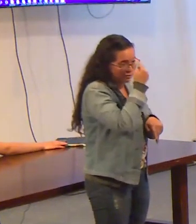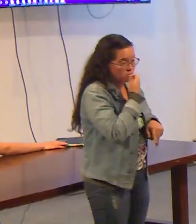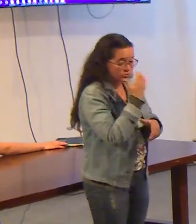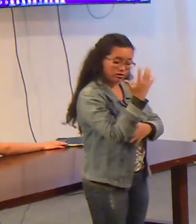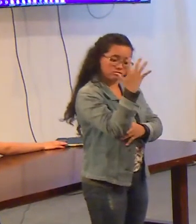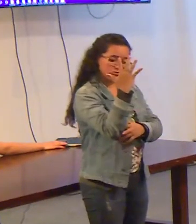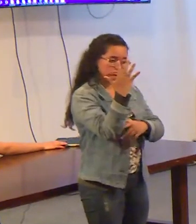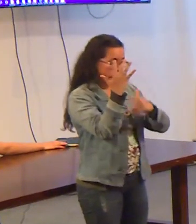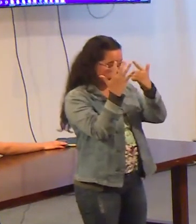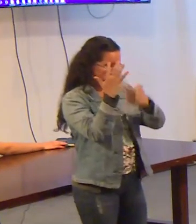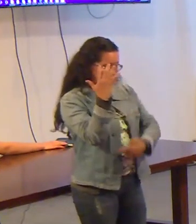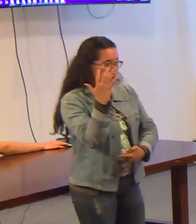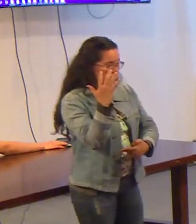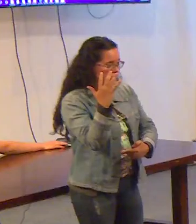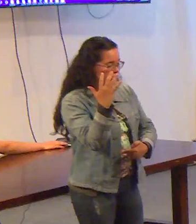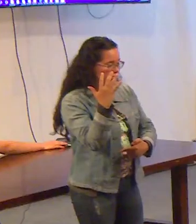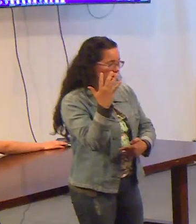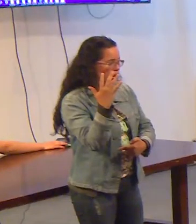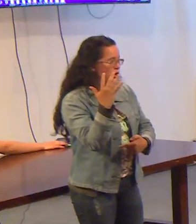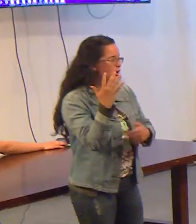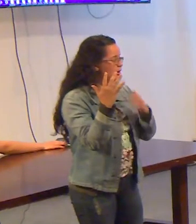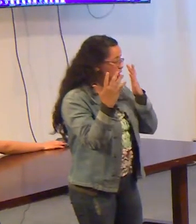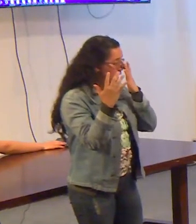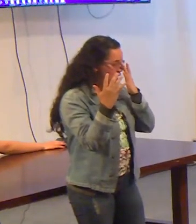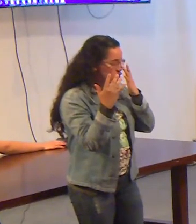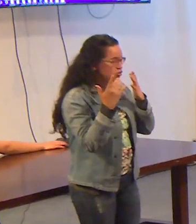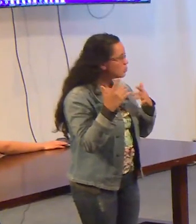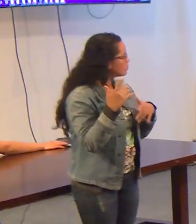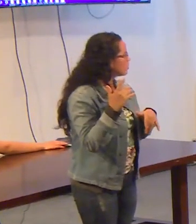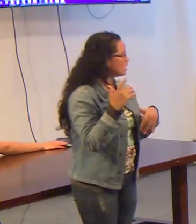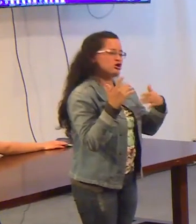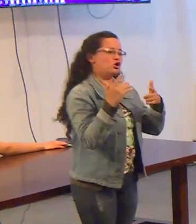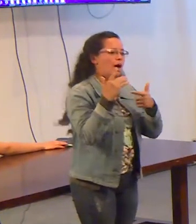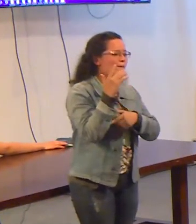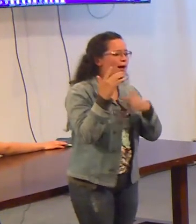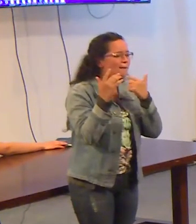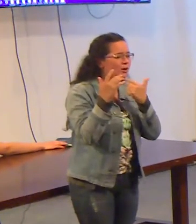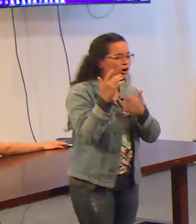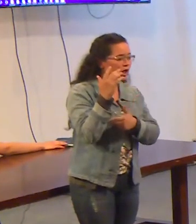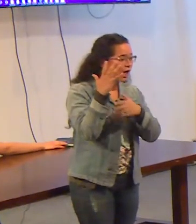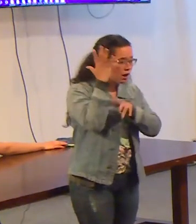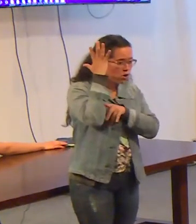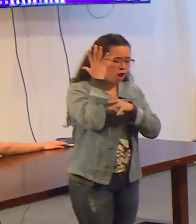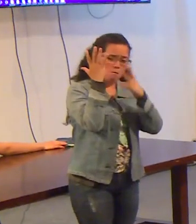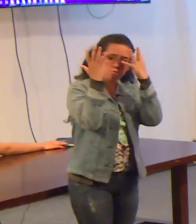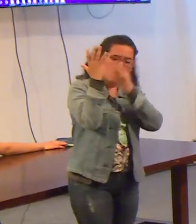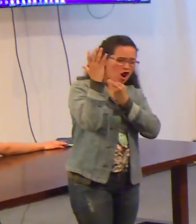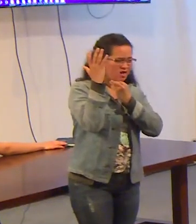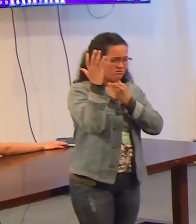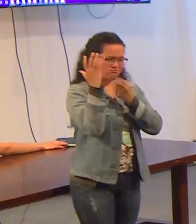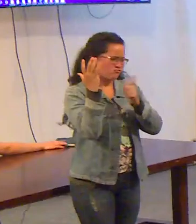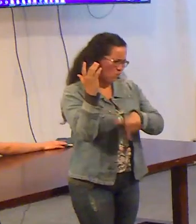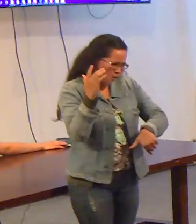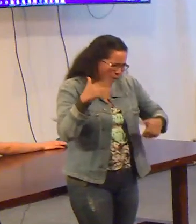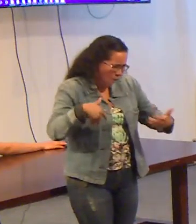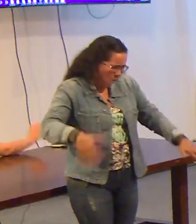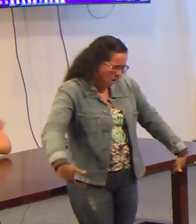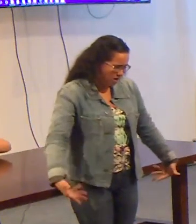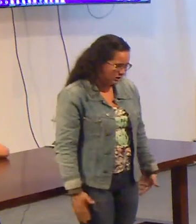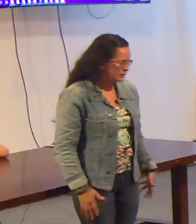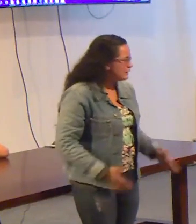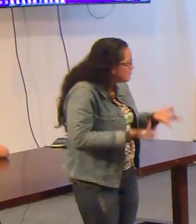pues no hay como una institucionalización que diga qué es bello y qué no es bello. O sea, por ejemplo, aquí, déjalo